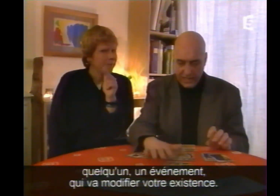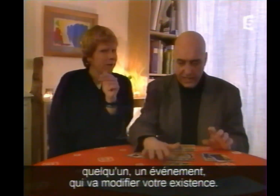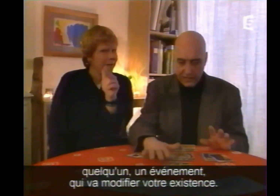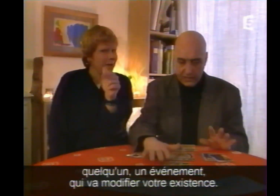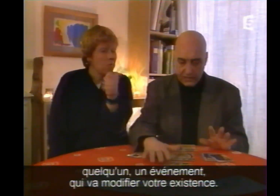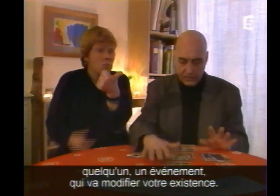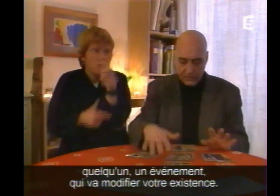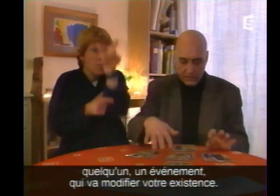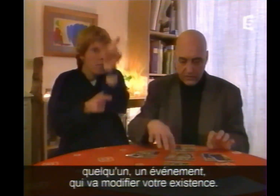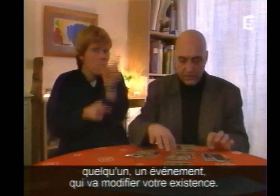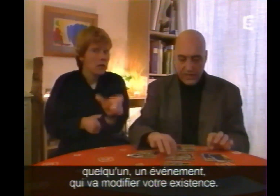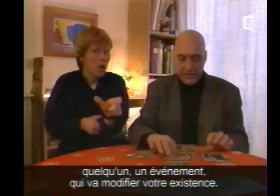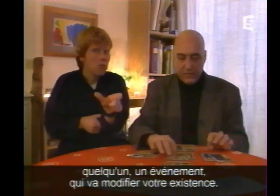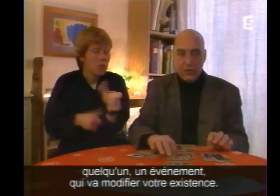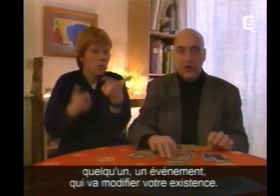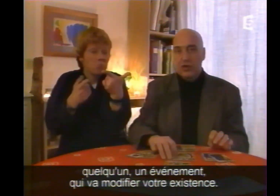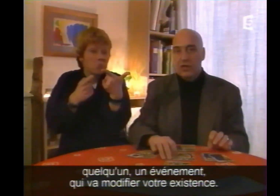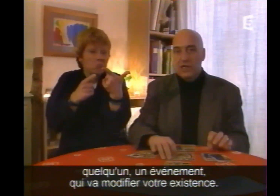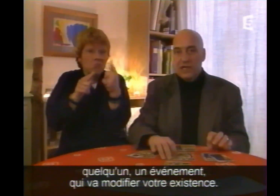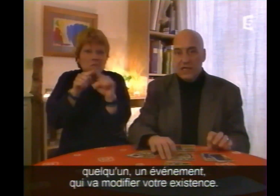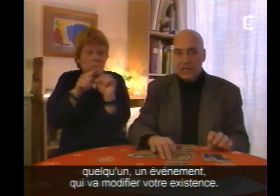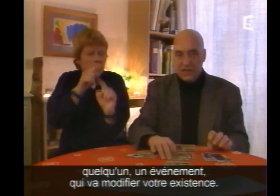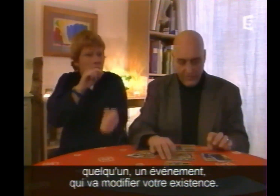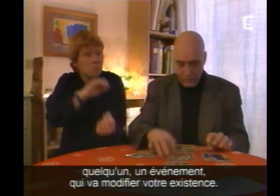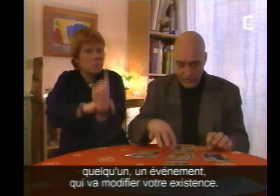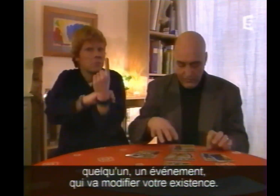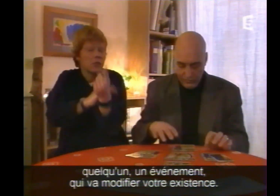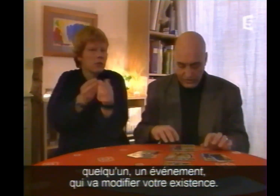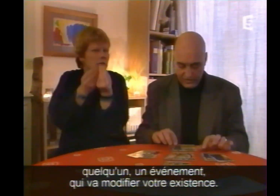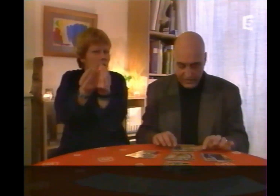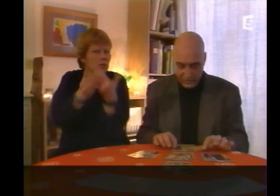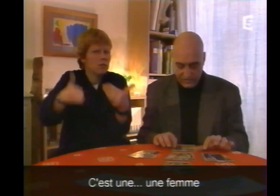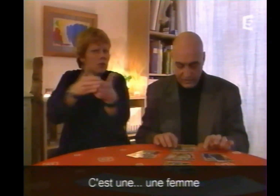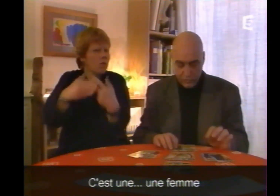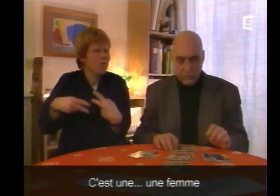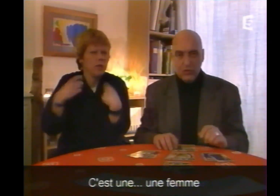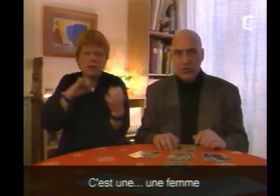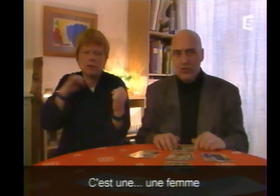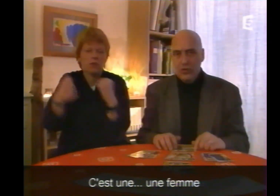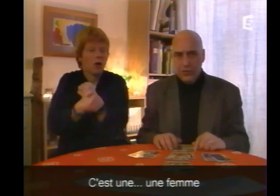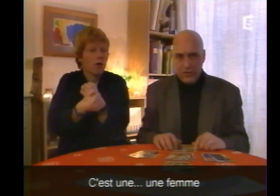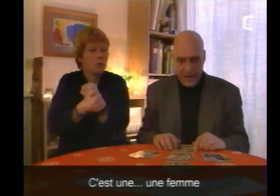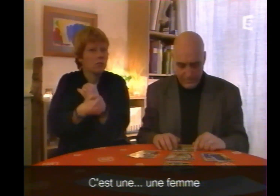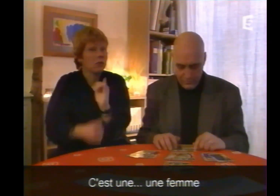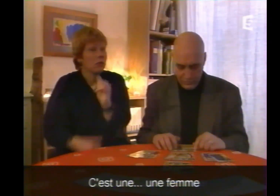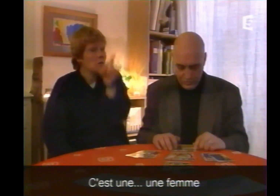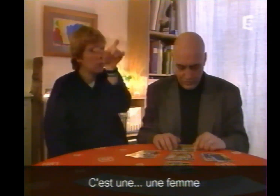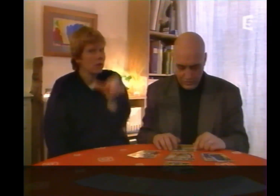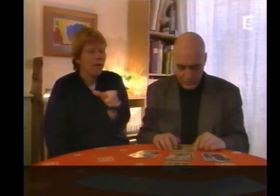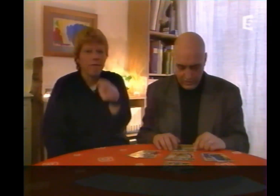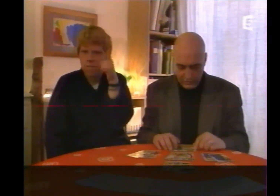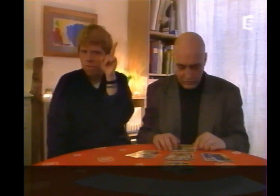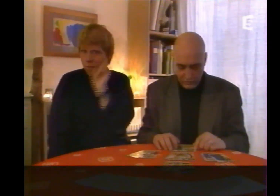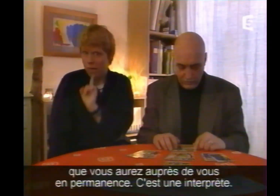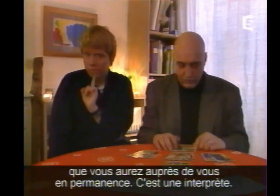quelqu'un, un événement, qui va modifier votre existence. C'est une femme que vous aurez